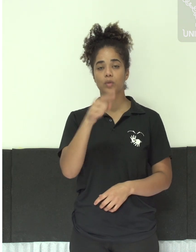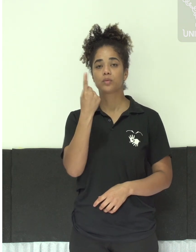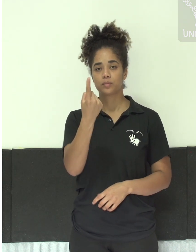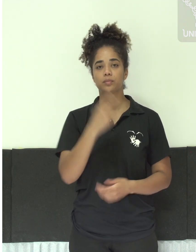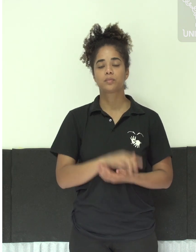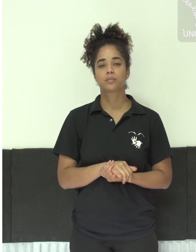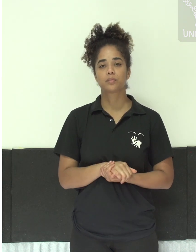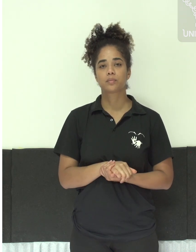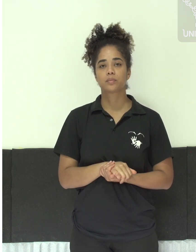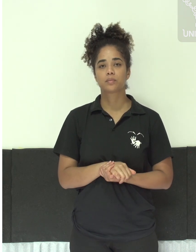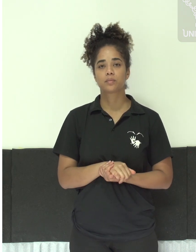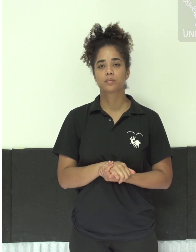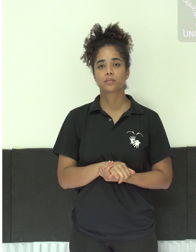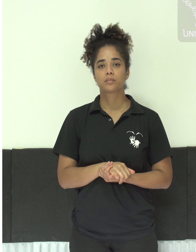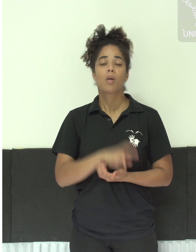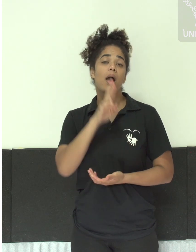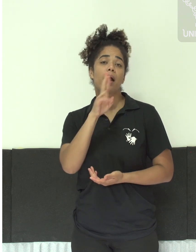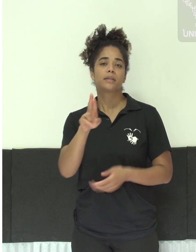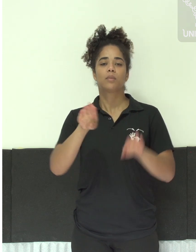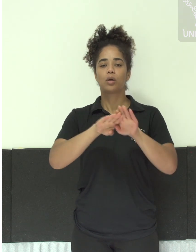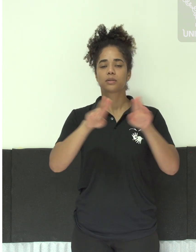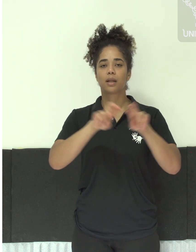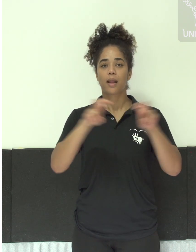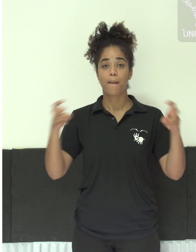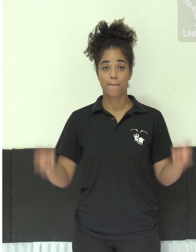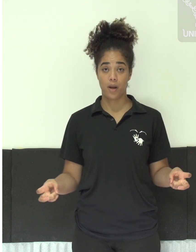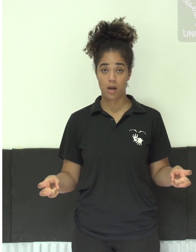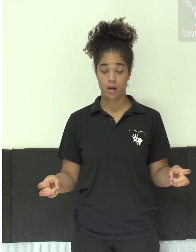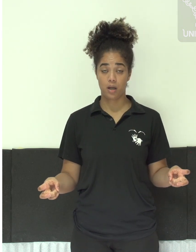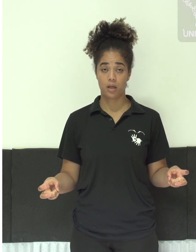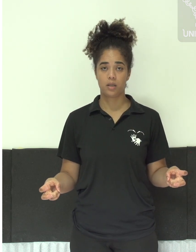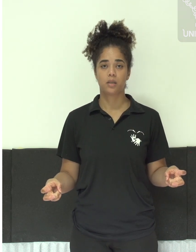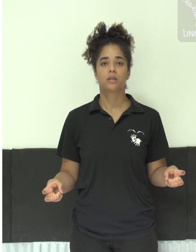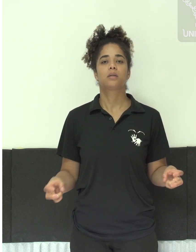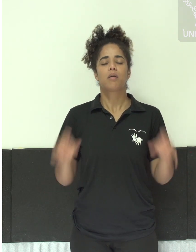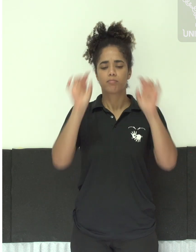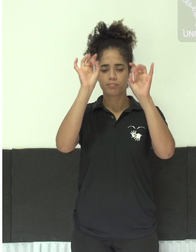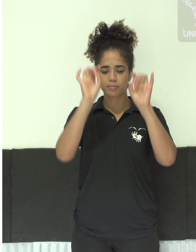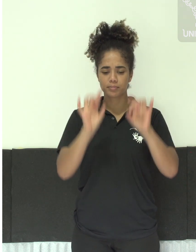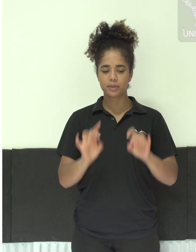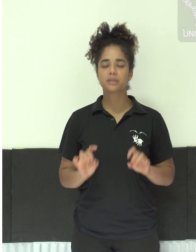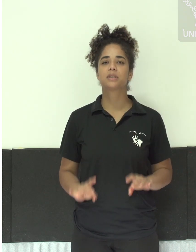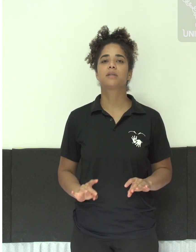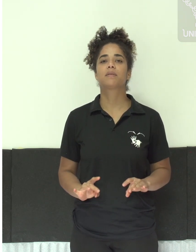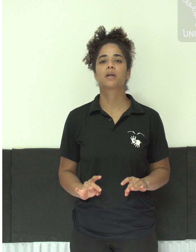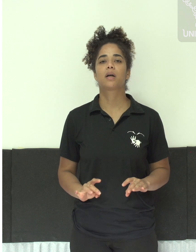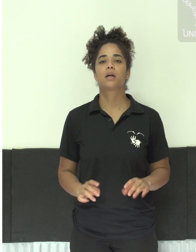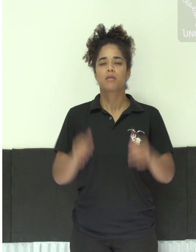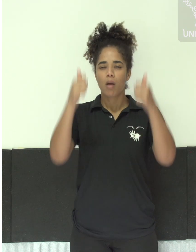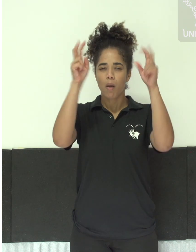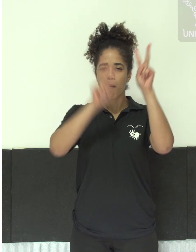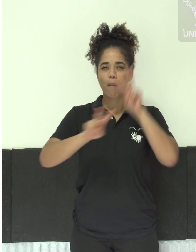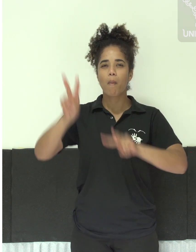11.1. Das decisões proferidas pelas bancas específicas de